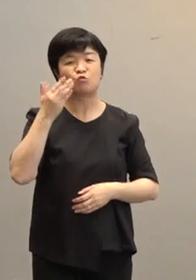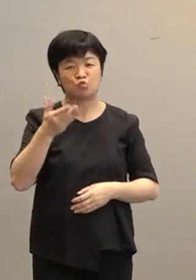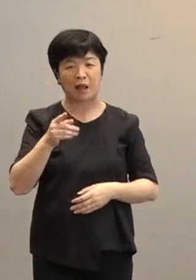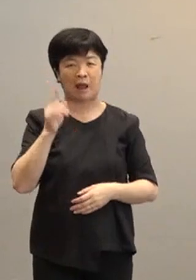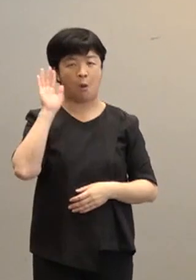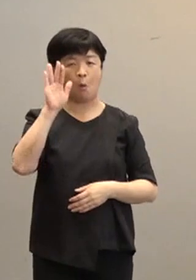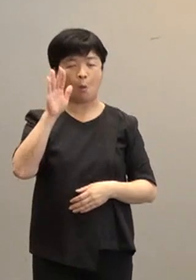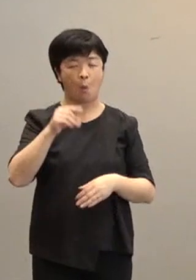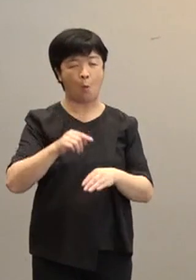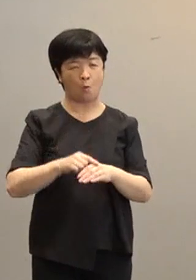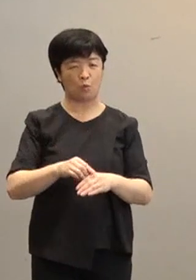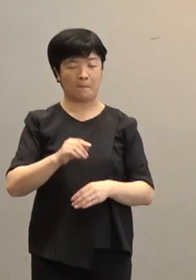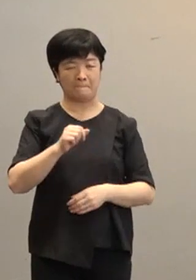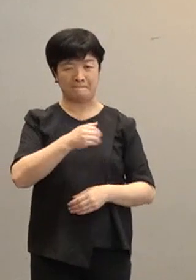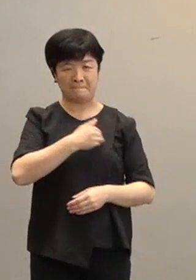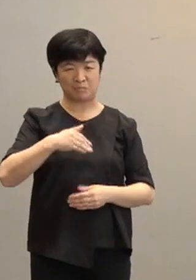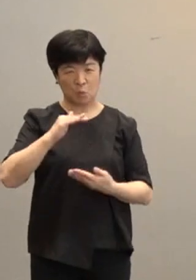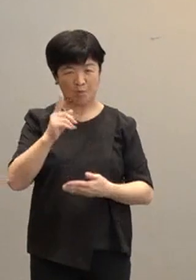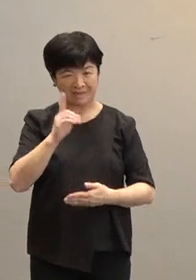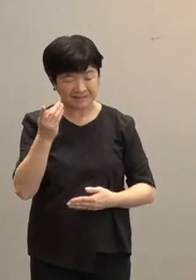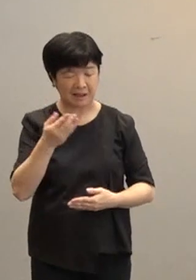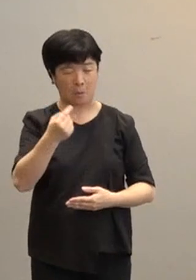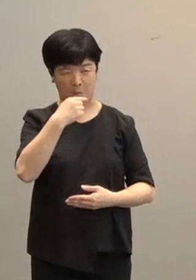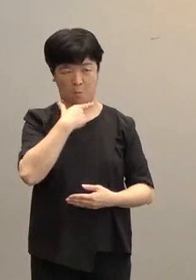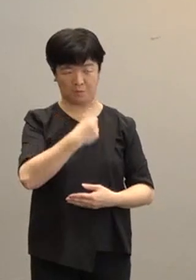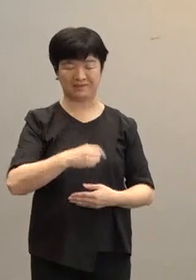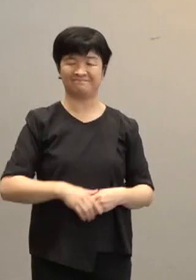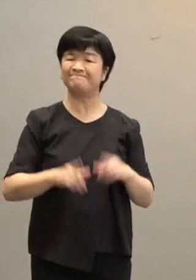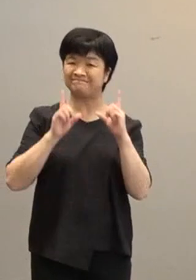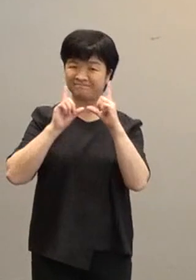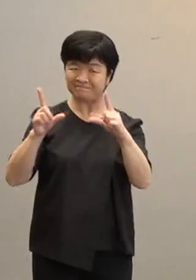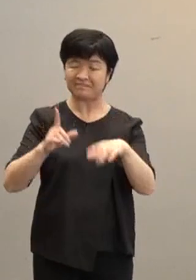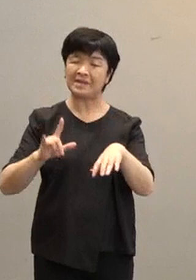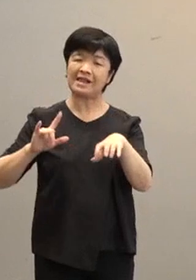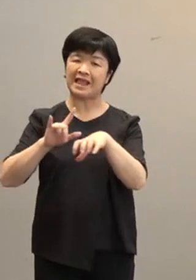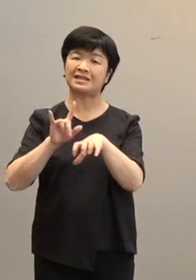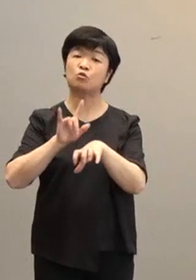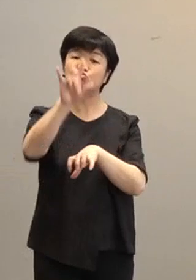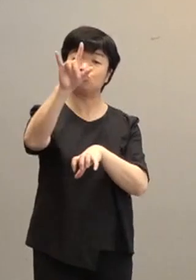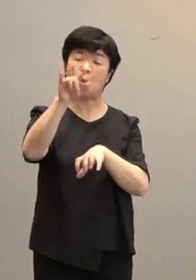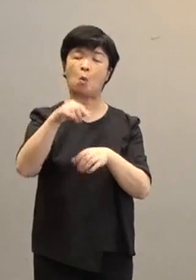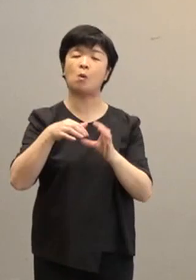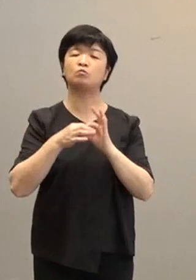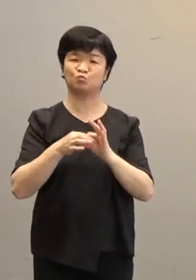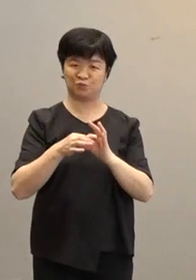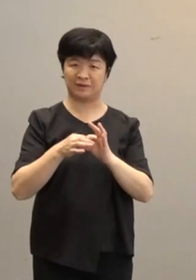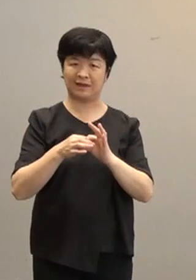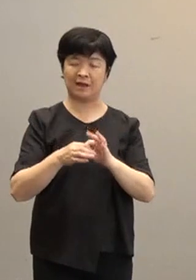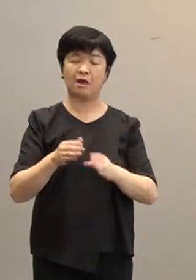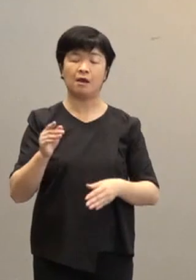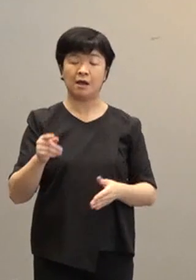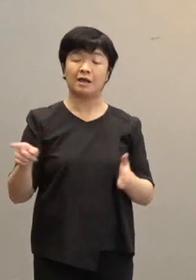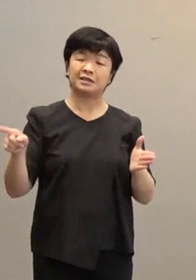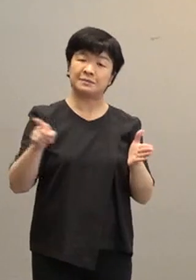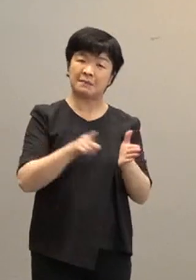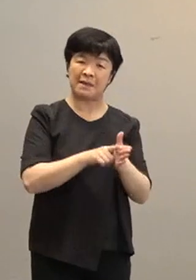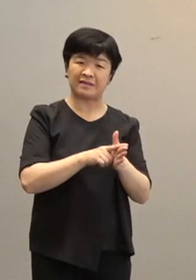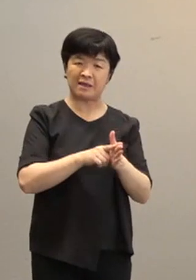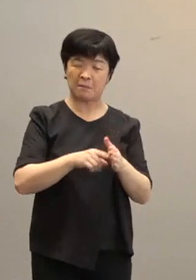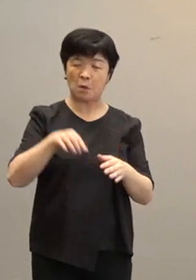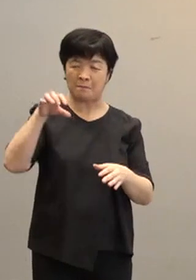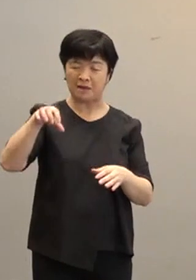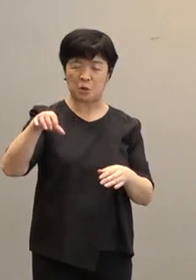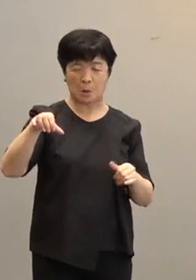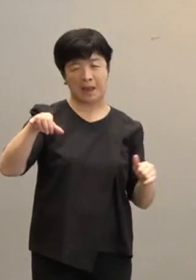てください。 はい、まずやはり成田空港に関しては、まあ、これまでもアクセスは改善がなされ